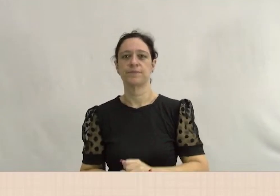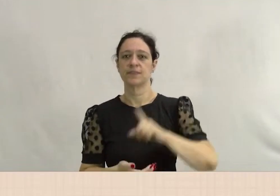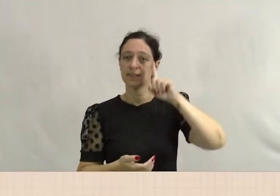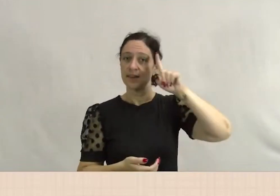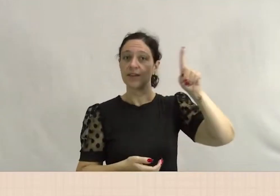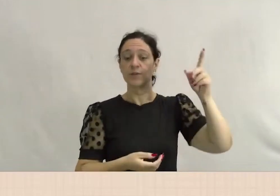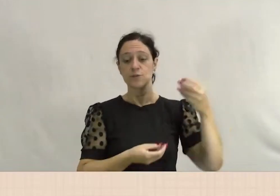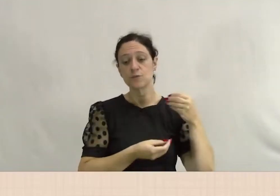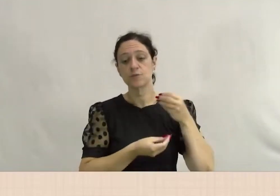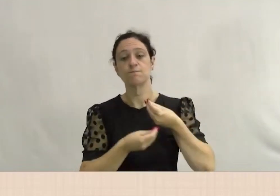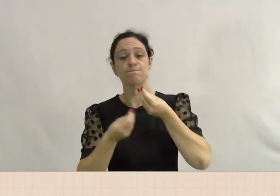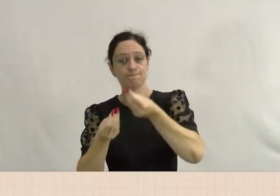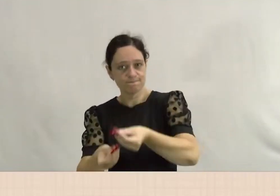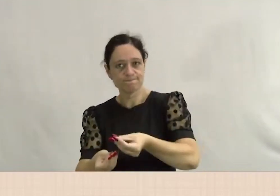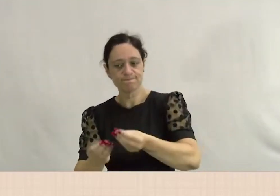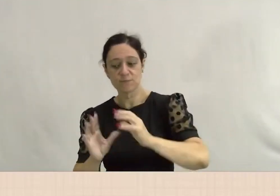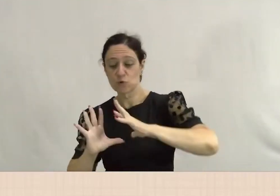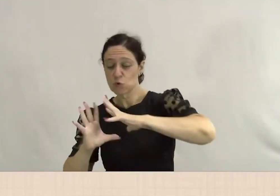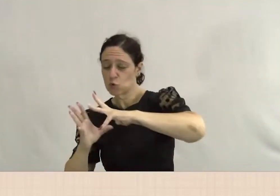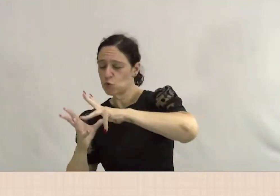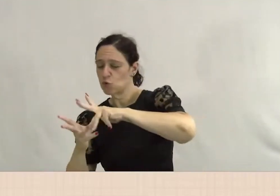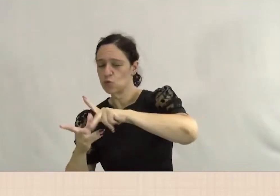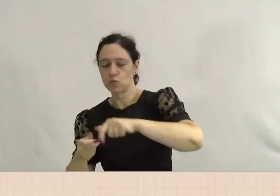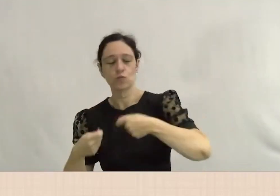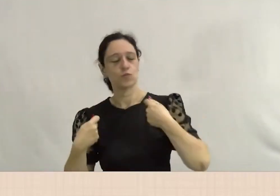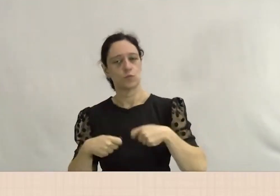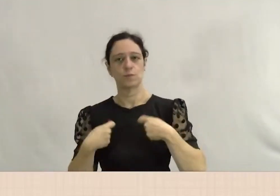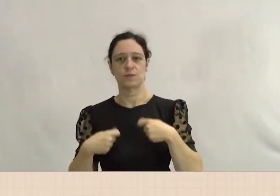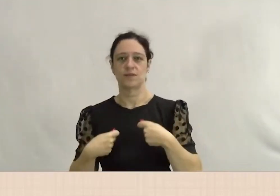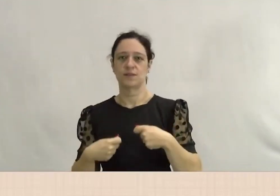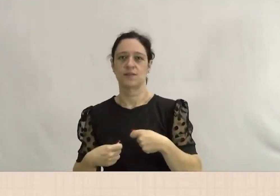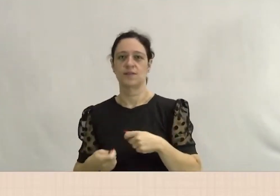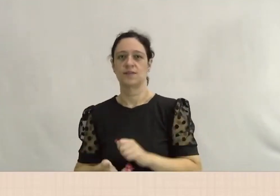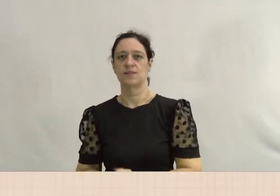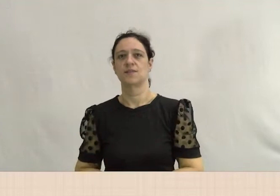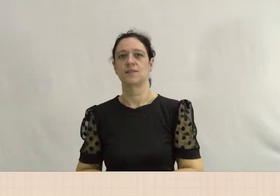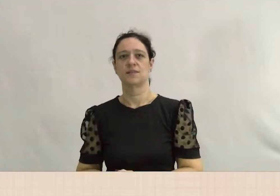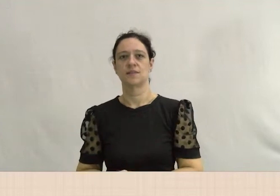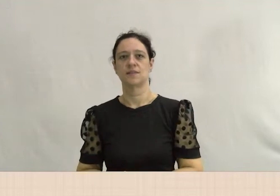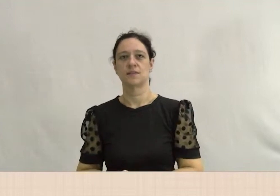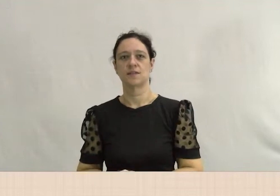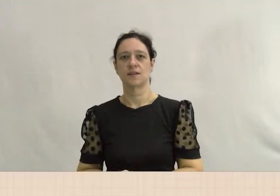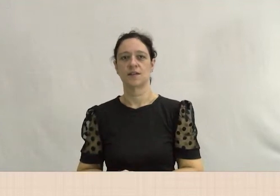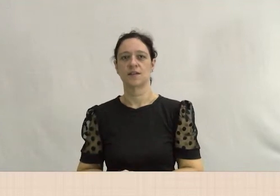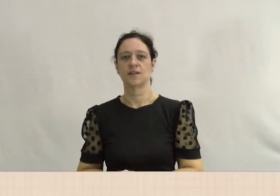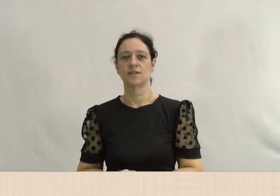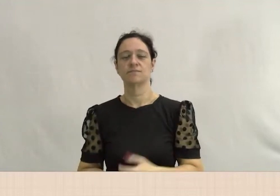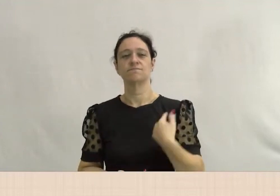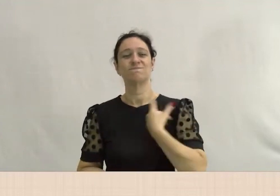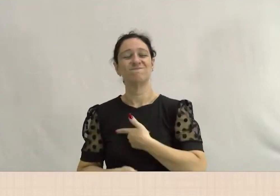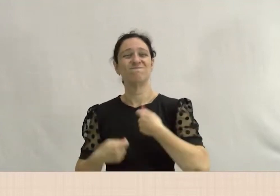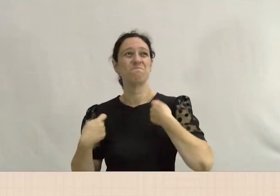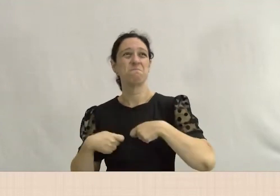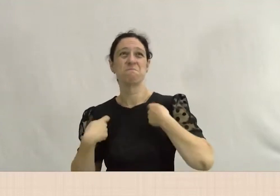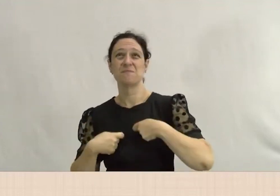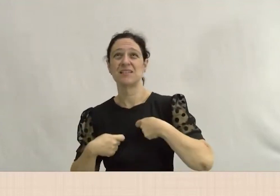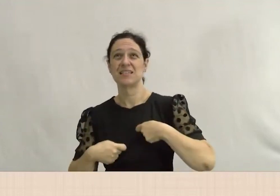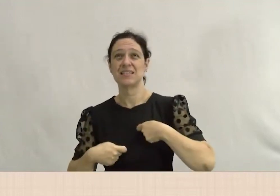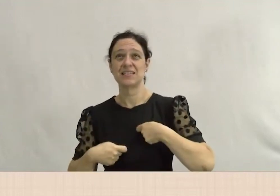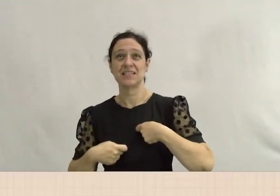universal. Deus doa para todas as suas necessidades, para a sua